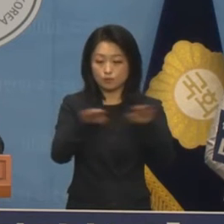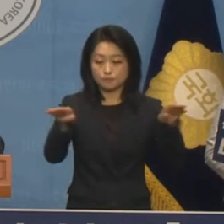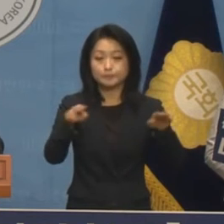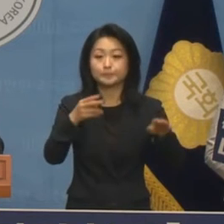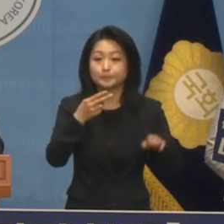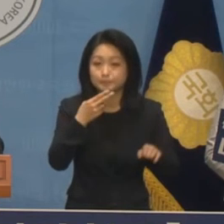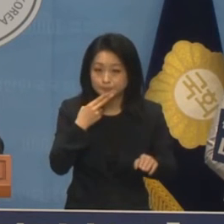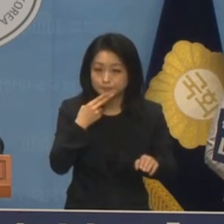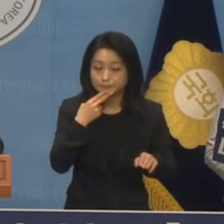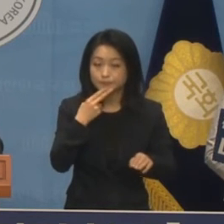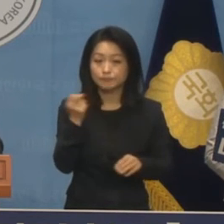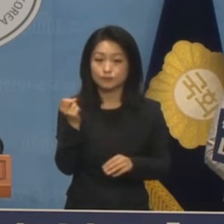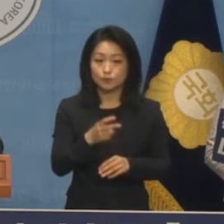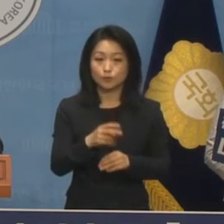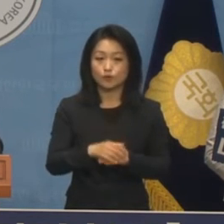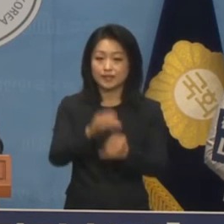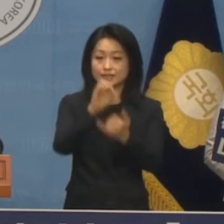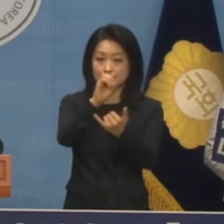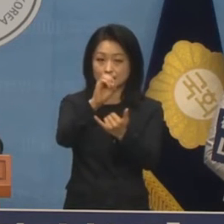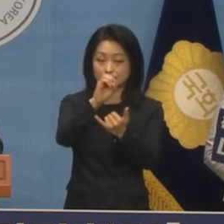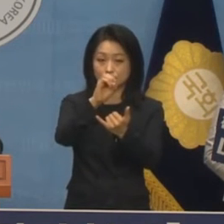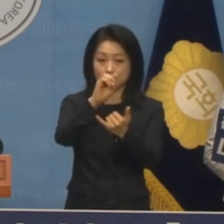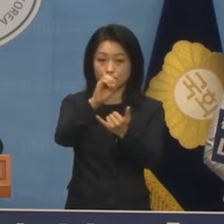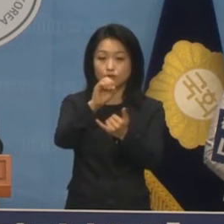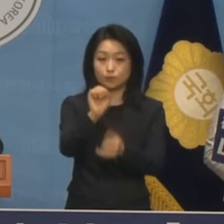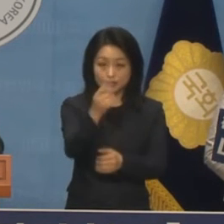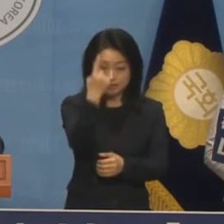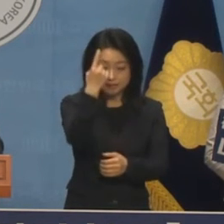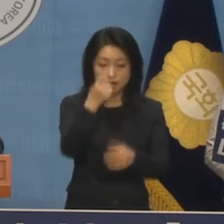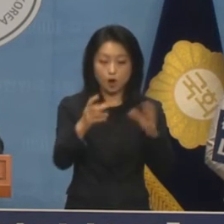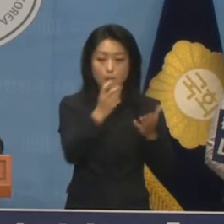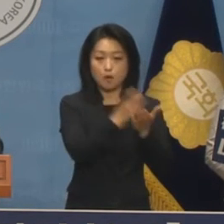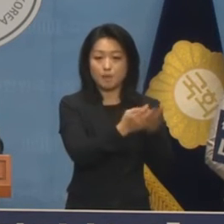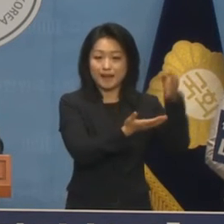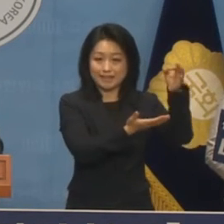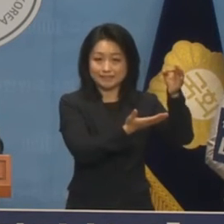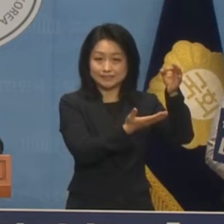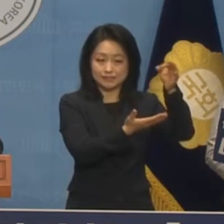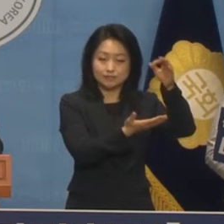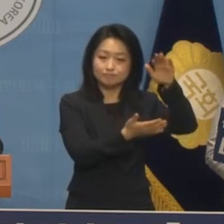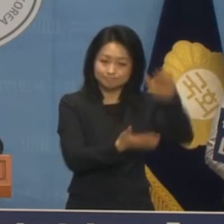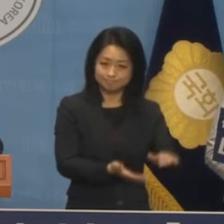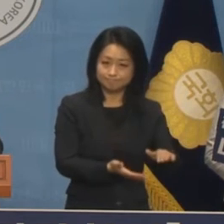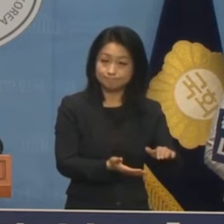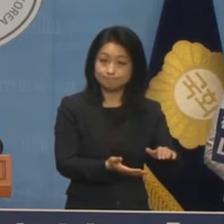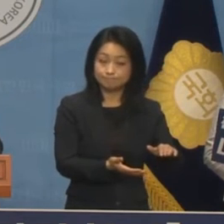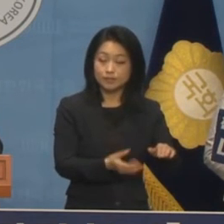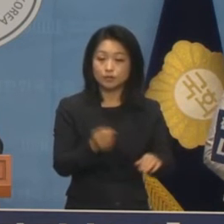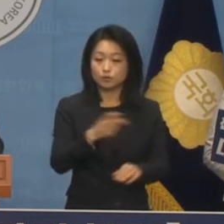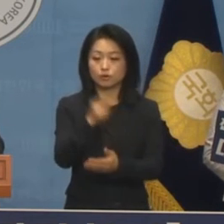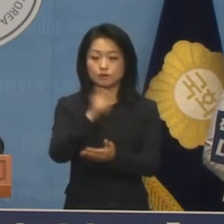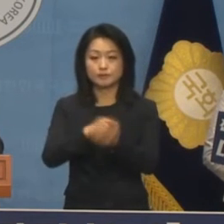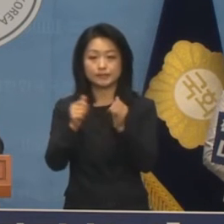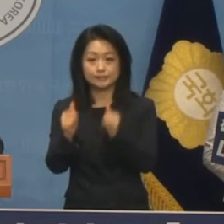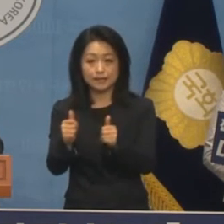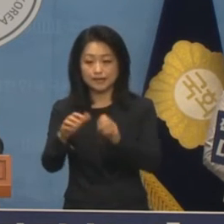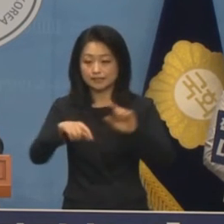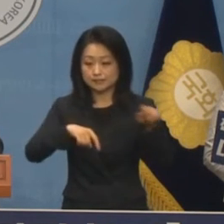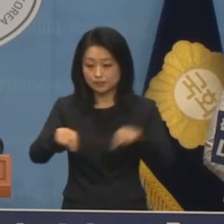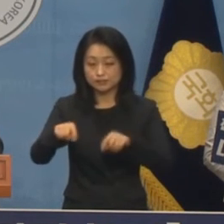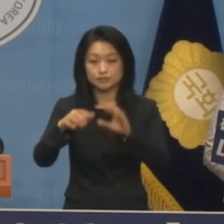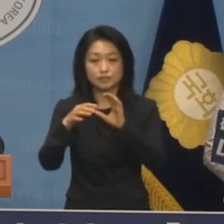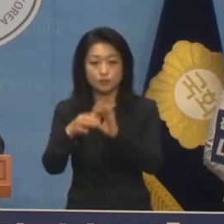아니라 젠더 이데올로기 앞에서 헌법적 가치를 무력화시키게 됩니다. 또한 헌법적 가치의 수호자 역할을 해야 하는 사법부가 정치적